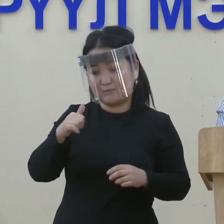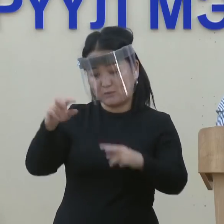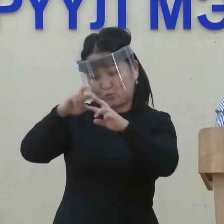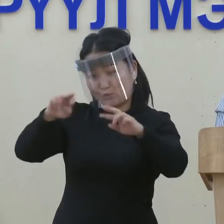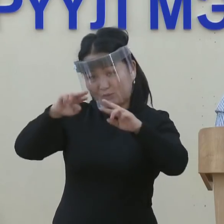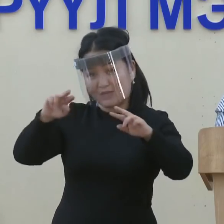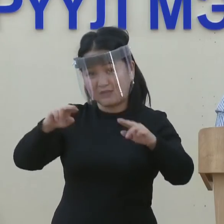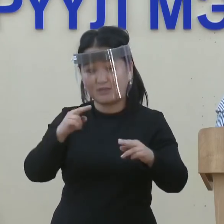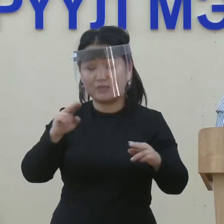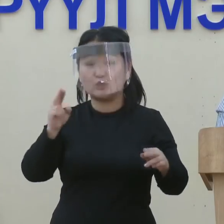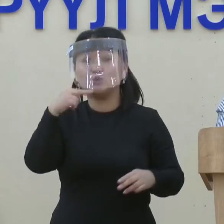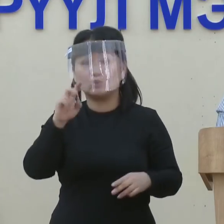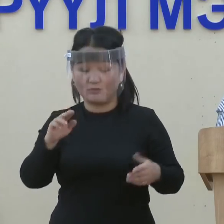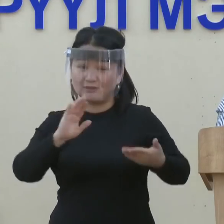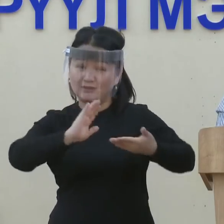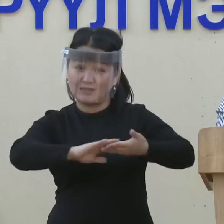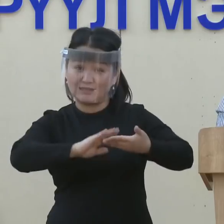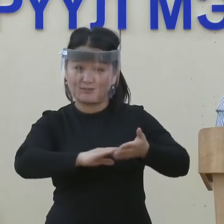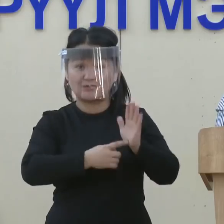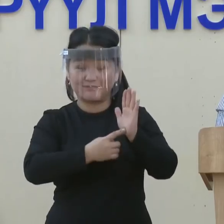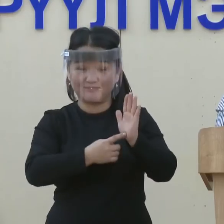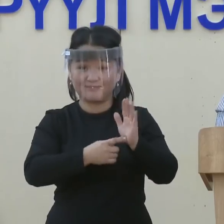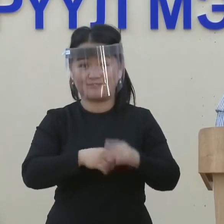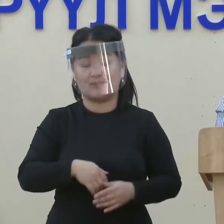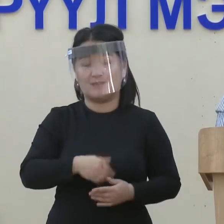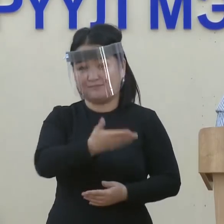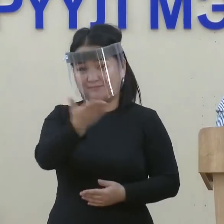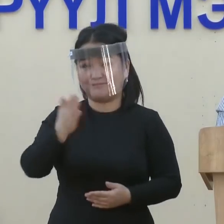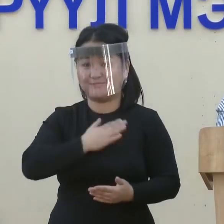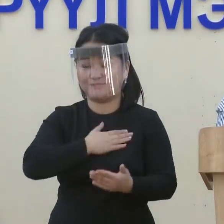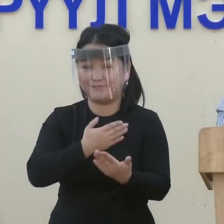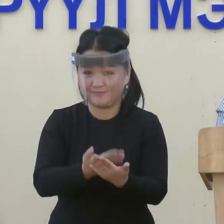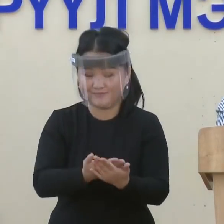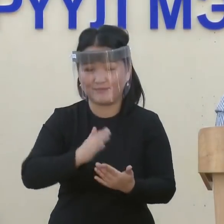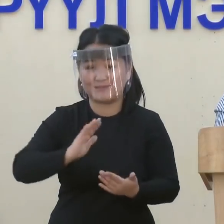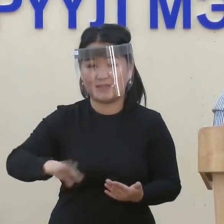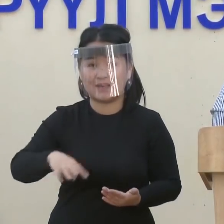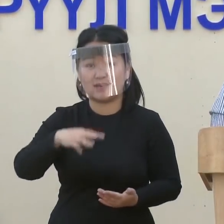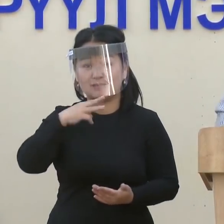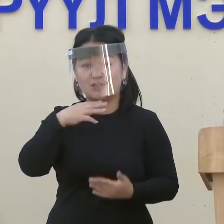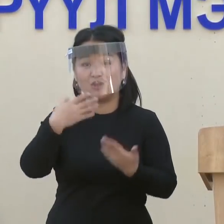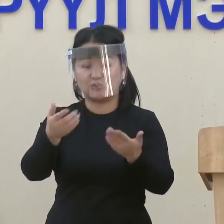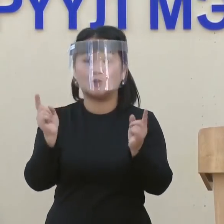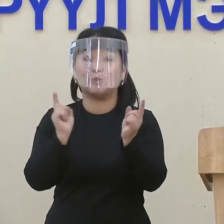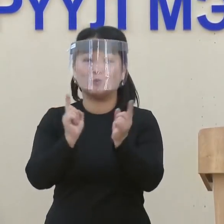танилцууллаа. За ингээд та бүхэнд баярлалаа. Дараагийн ээлжид хэвлэлийн хурлаараа иргэн уулзъя.